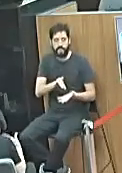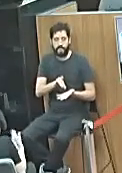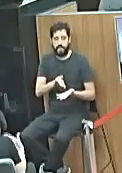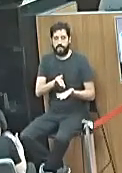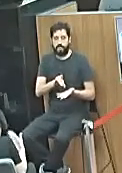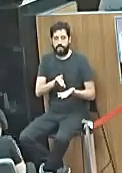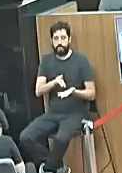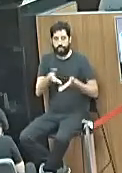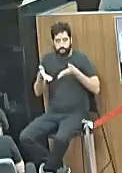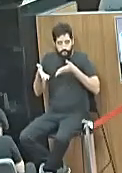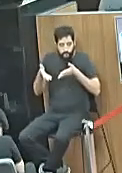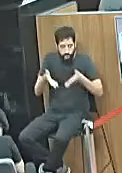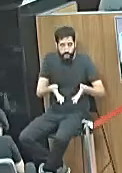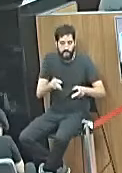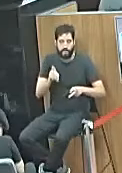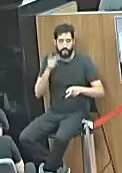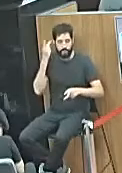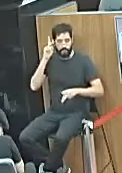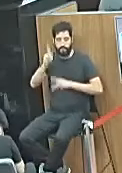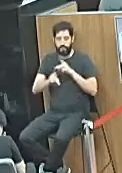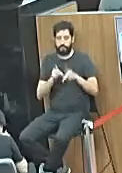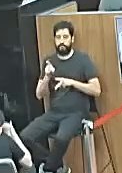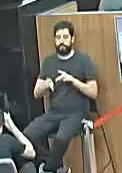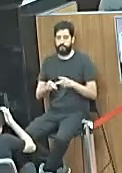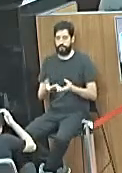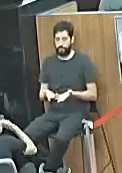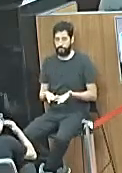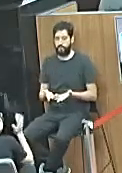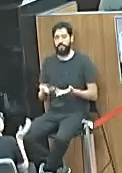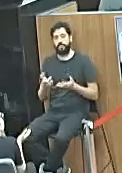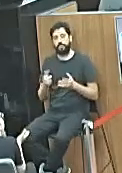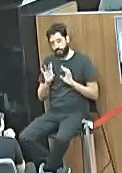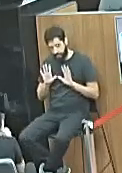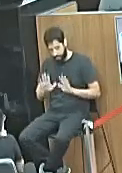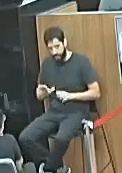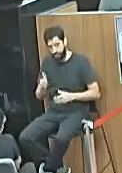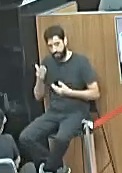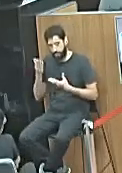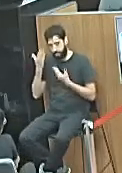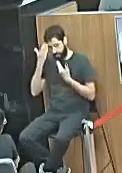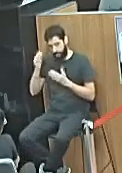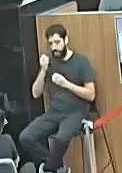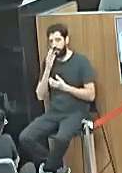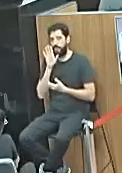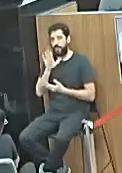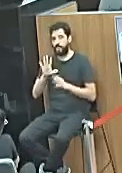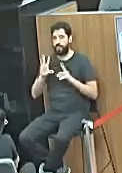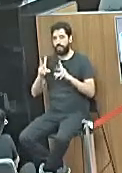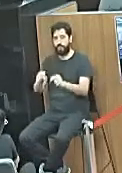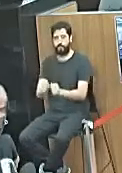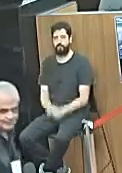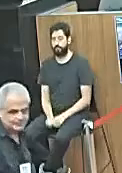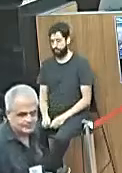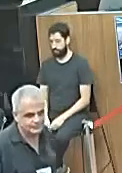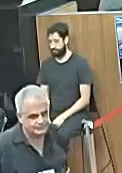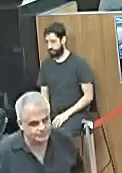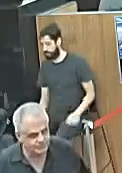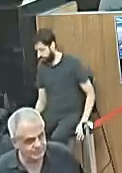viesse para a população tá então é isso muito obrigado e boa tarde pra todos